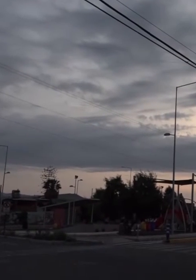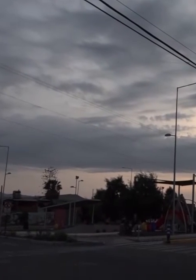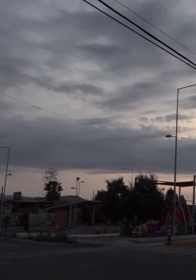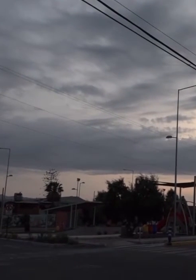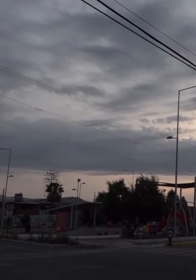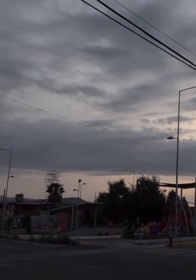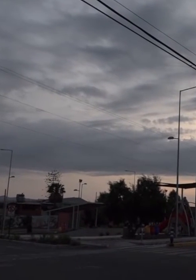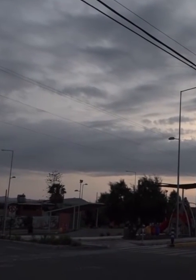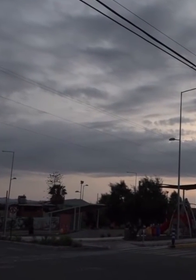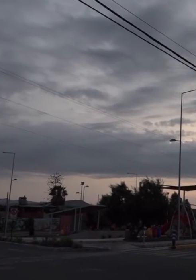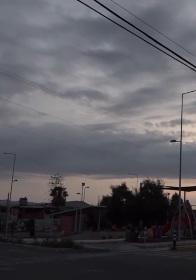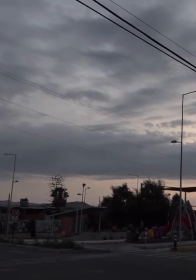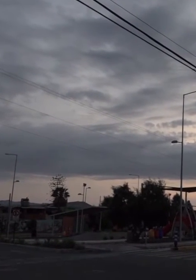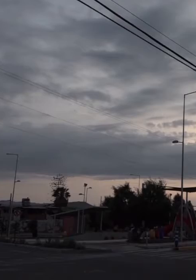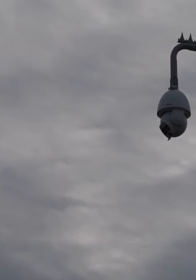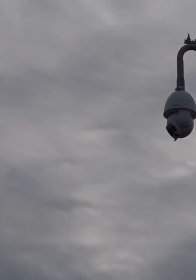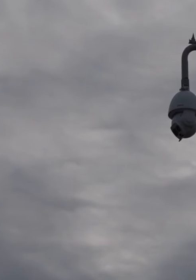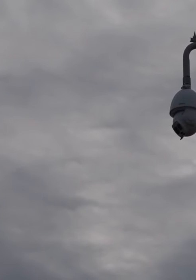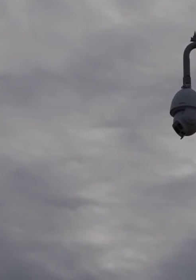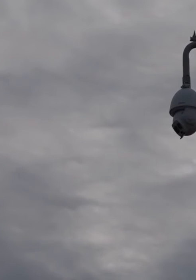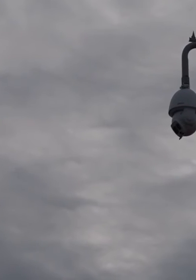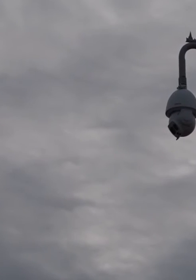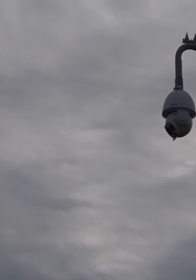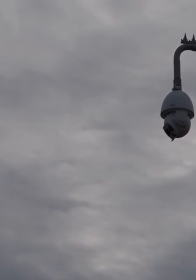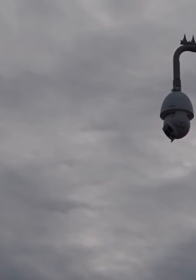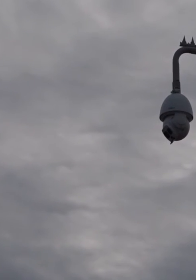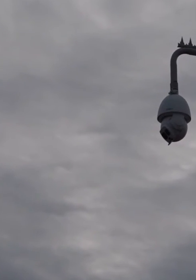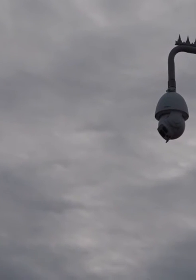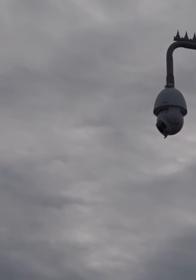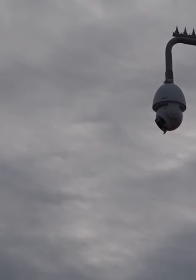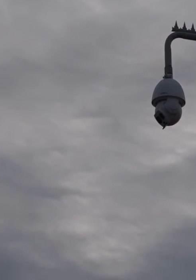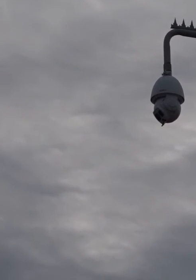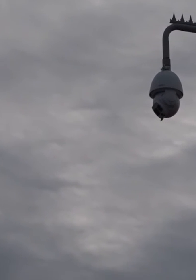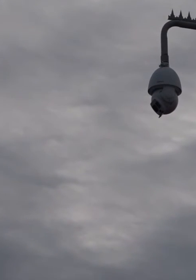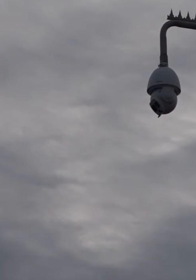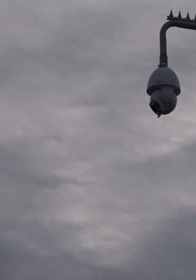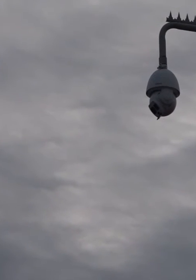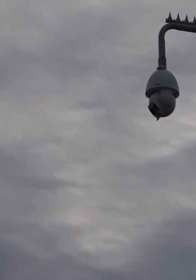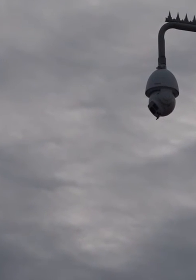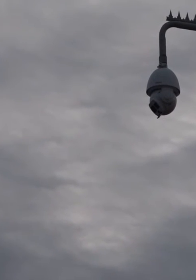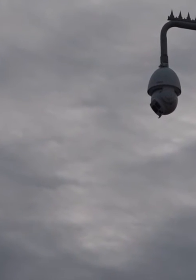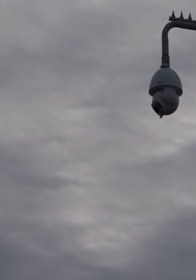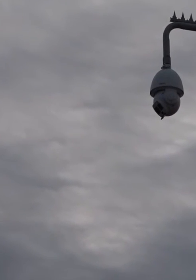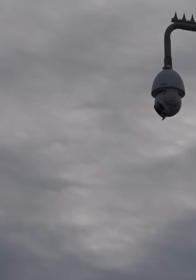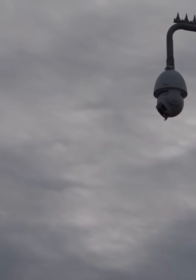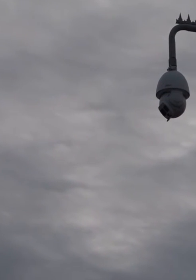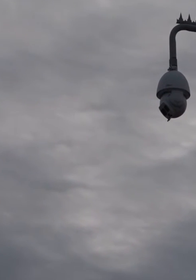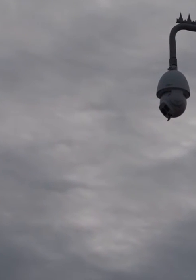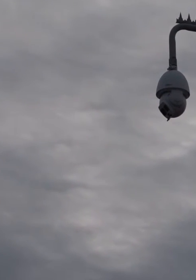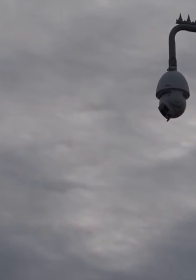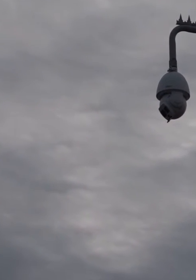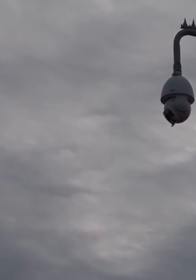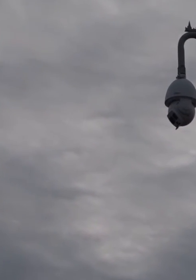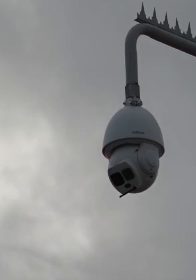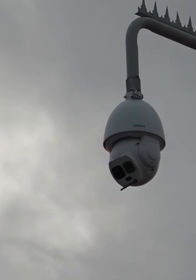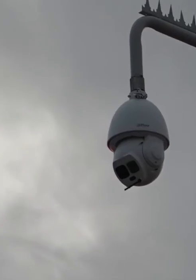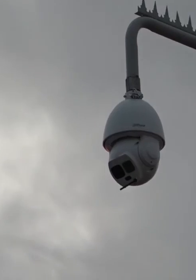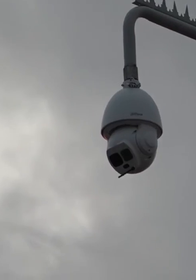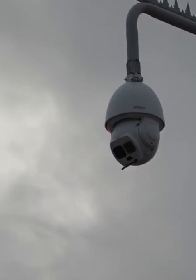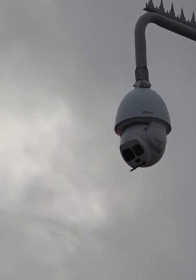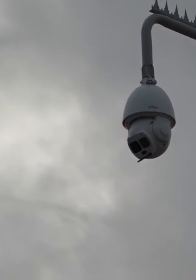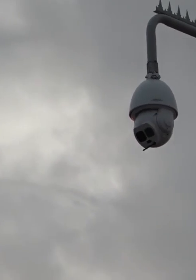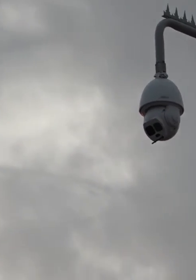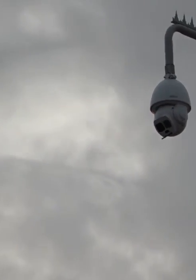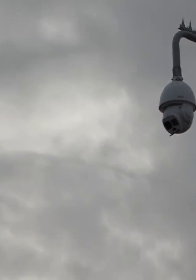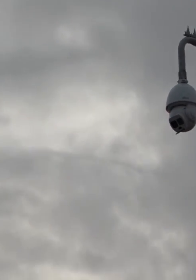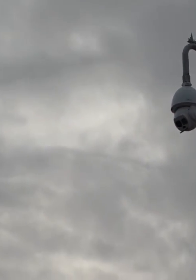la delincuencia no descansa ni siquiera en pandemia, la Dirección de Prevención y Seguridad Humana, DIPRESER, instalará 3 cámaras más